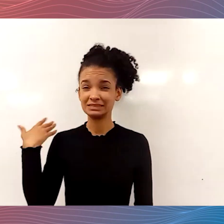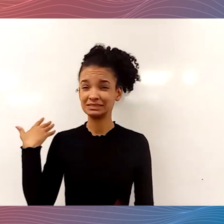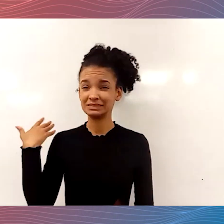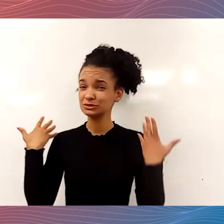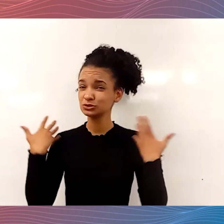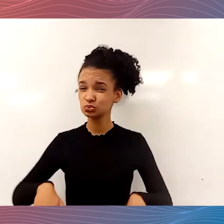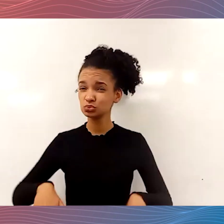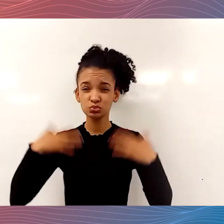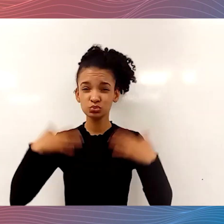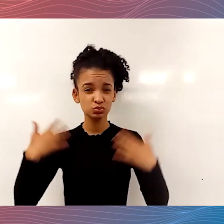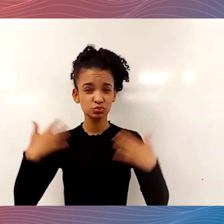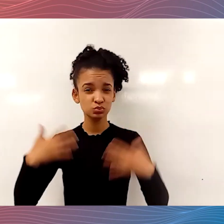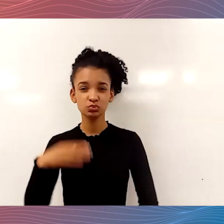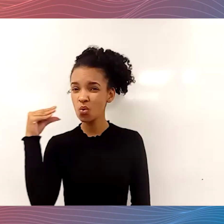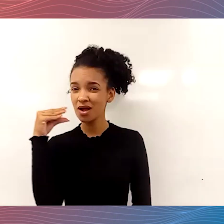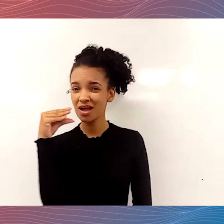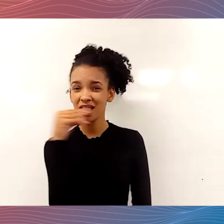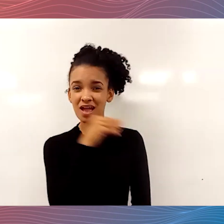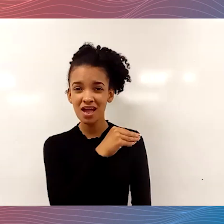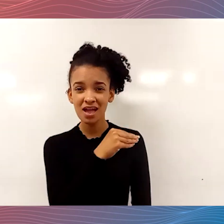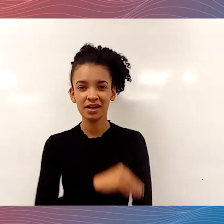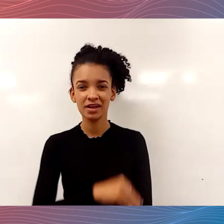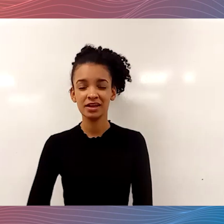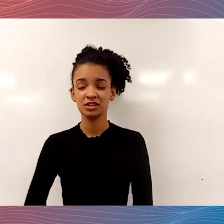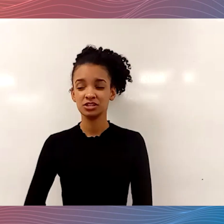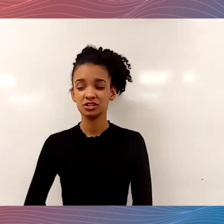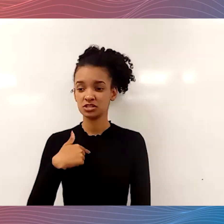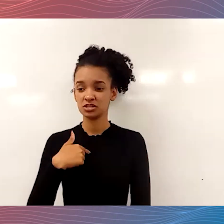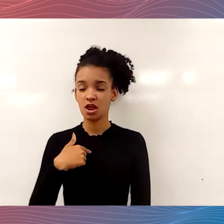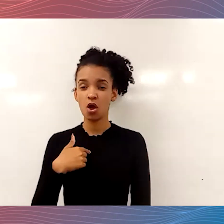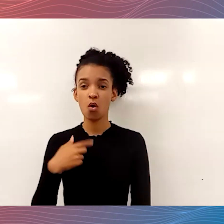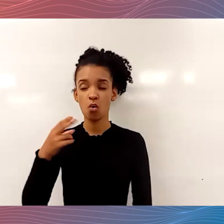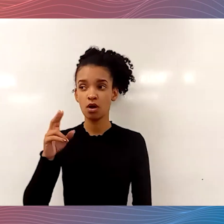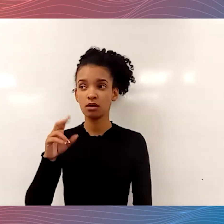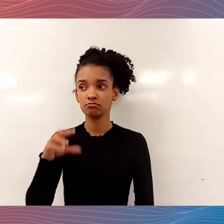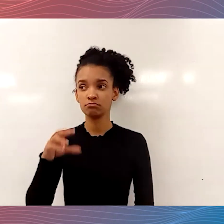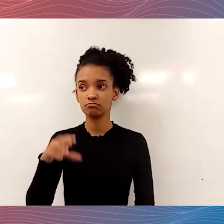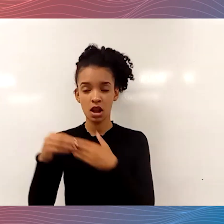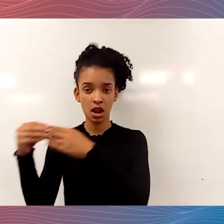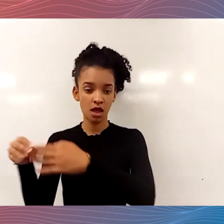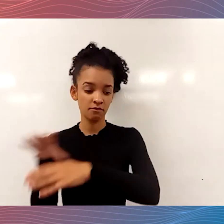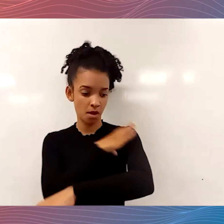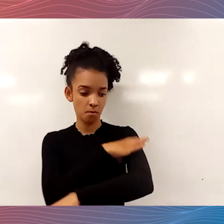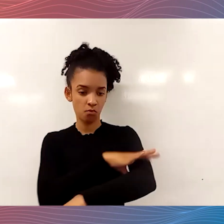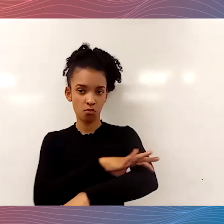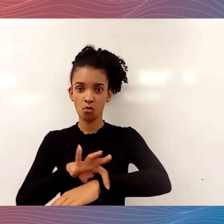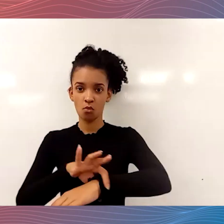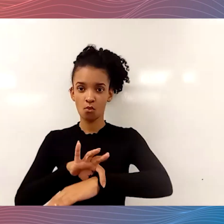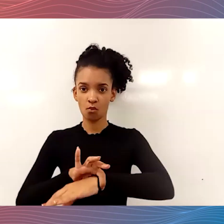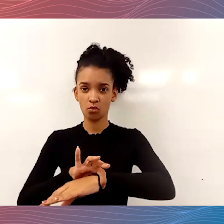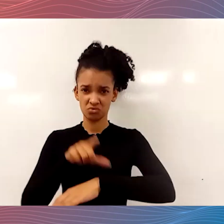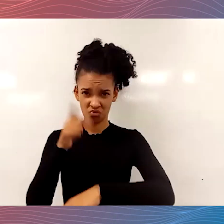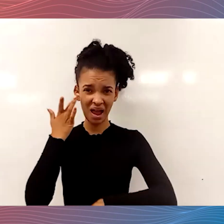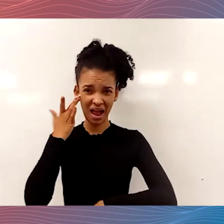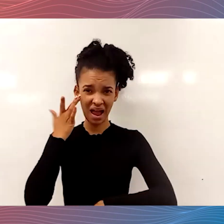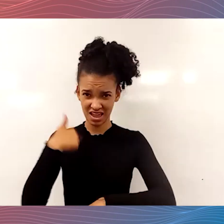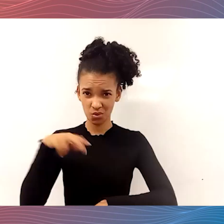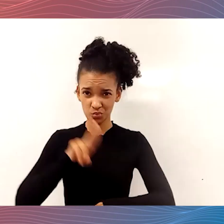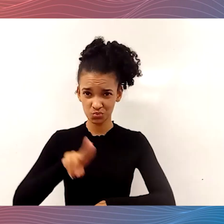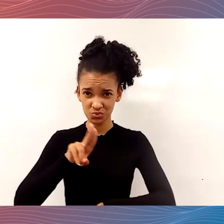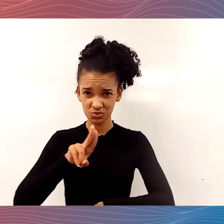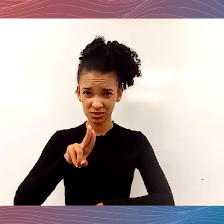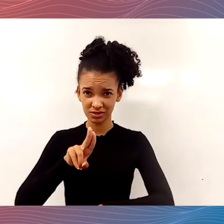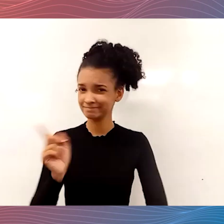camisa de manga comprida. Você acha que eu usei? Com a camisa de manga curta de polo, estava todo encharcado.